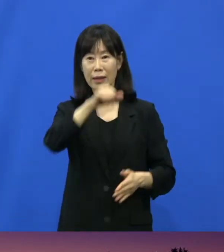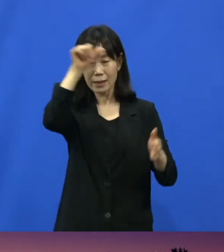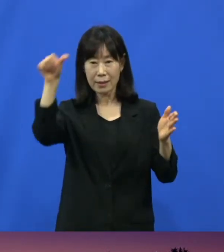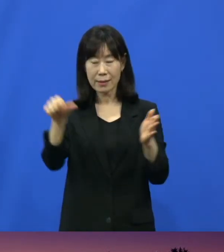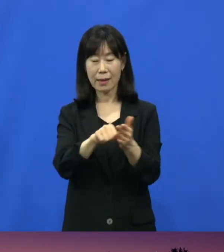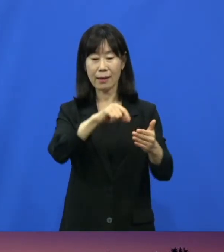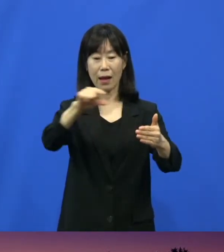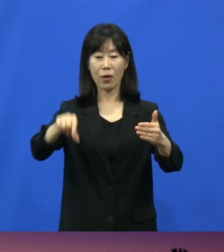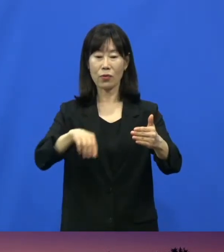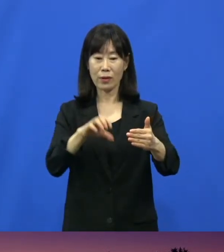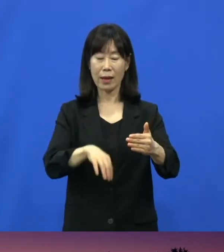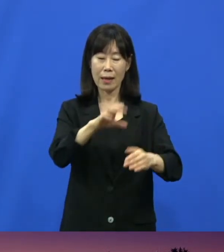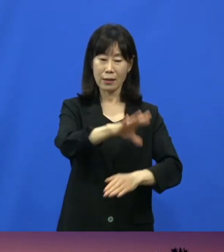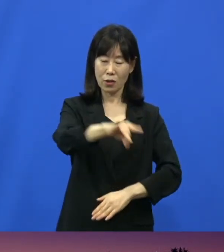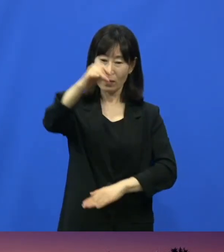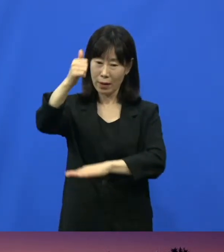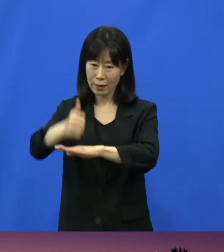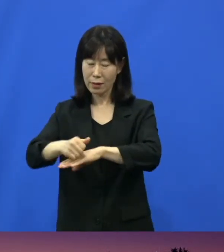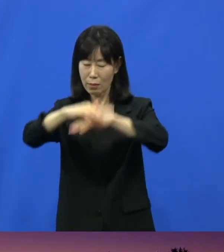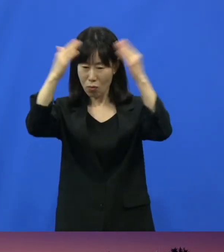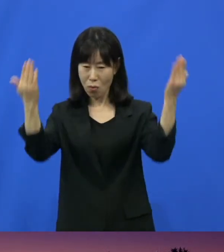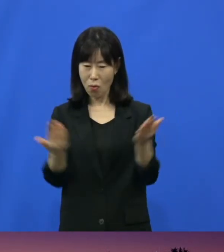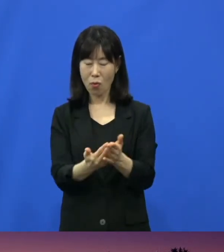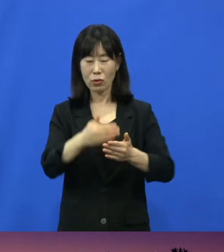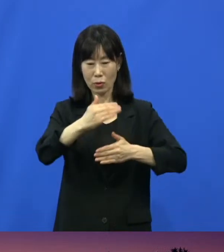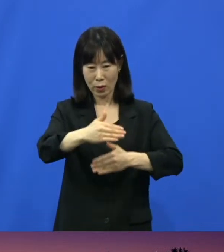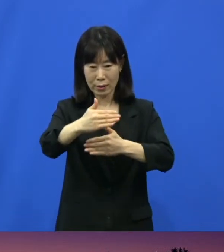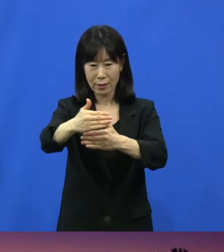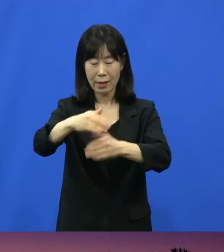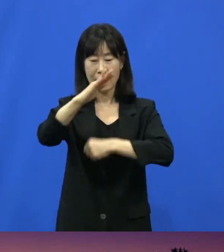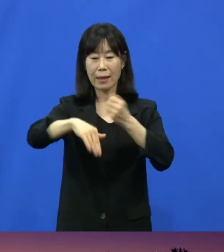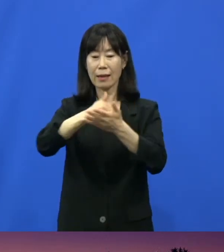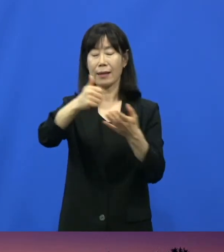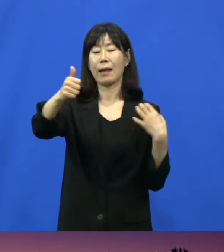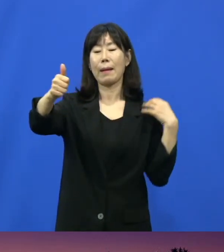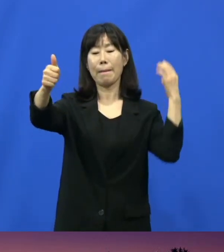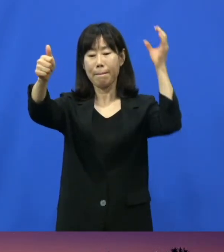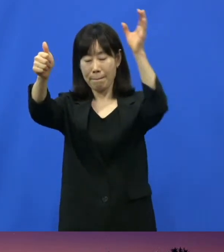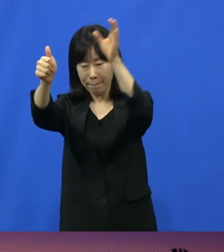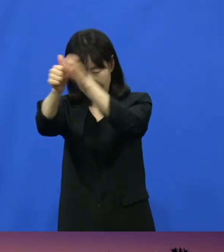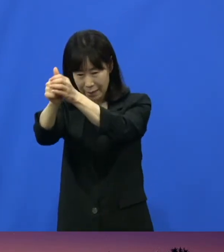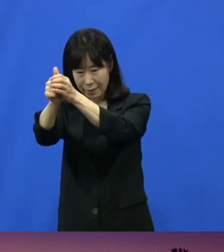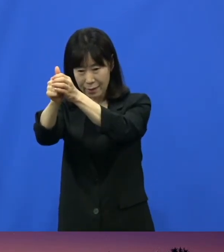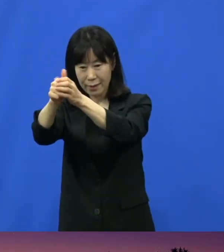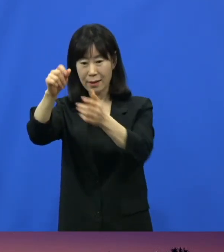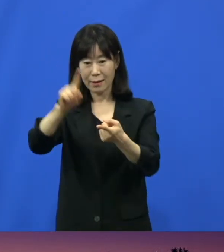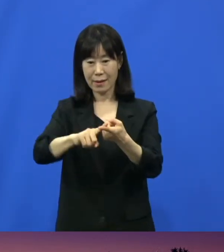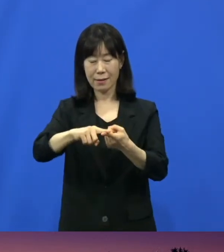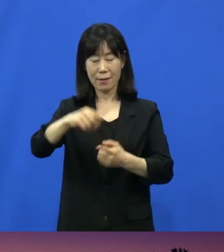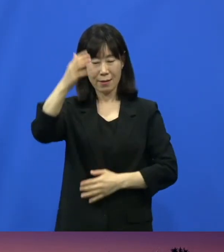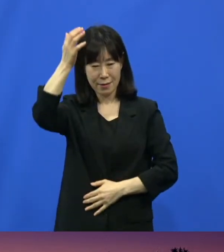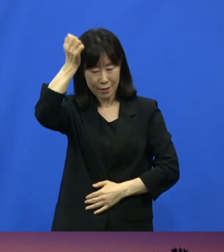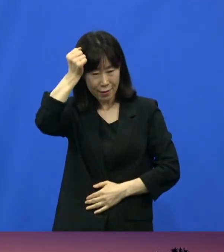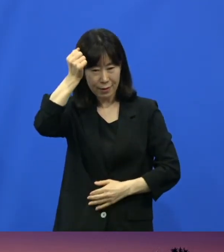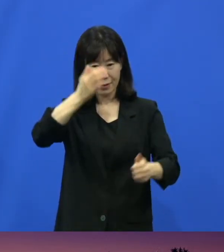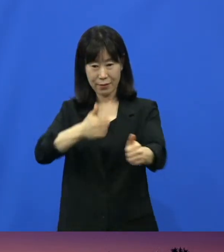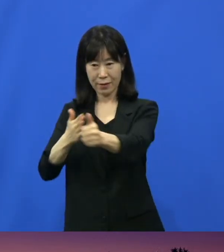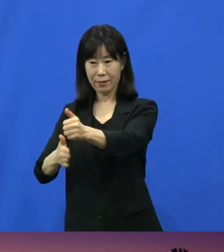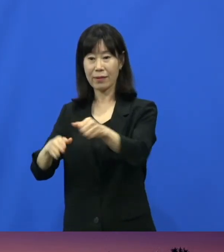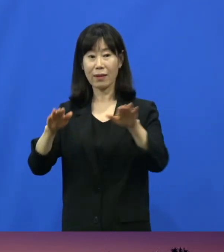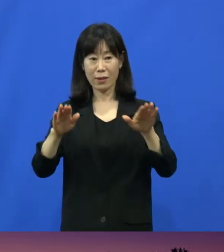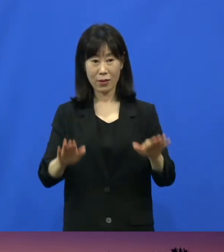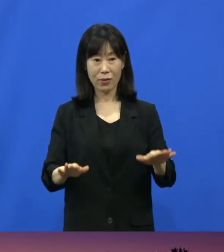처음도 끝도 우리의 삶의 모든 과정도 우리 주님에게 안기는 것이라는 사실을 기억하시고, 오늘도